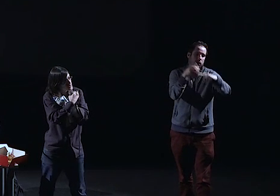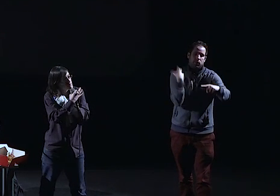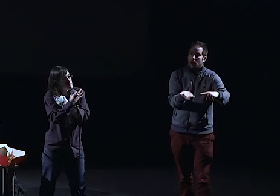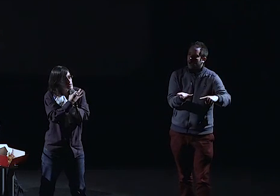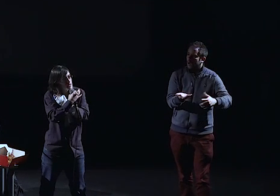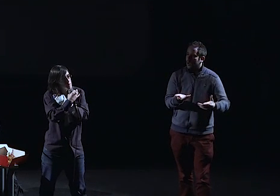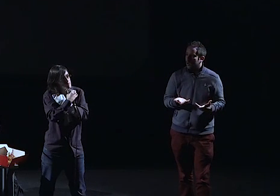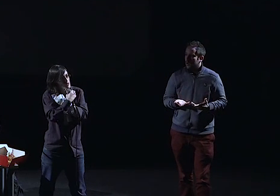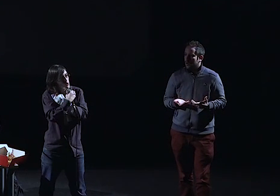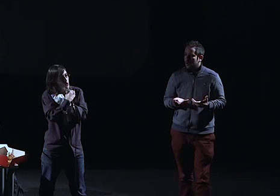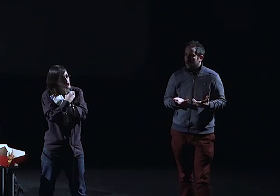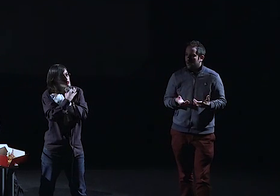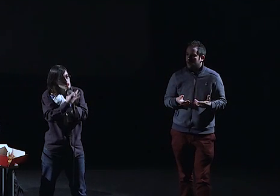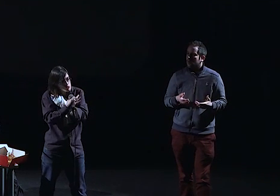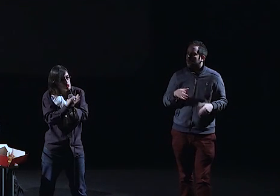C'est d'aller,